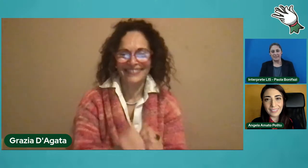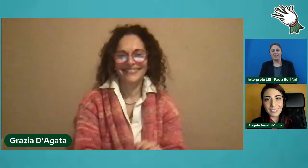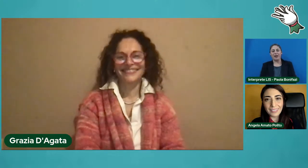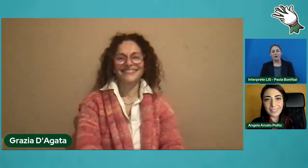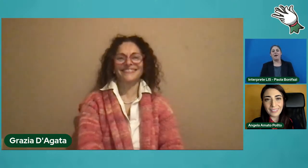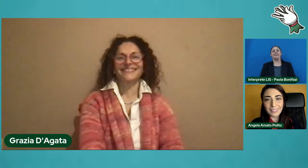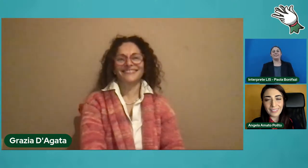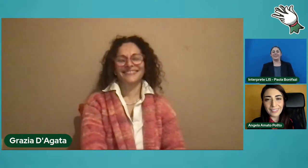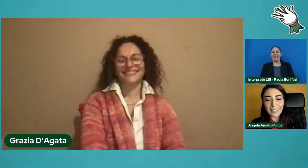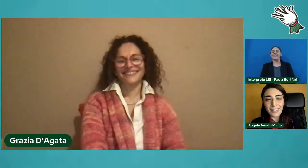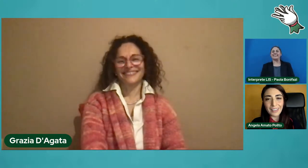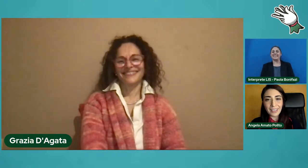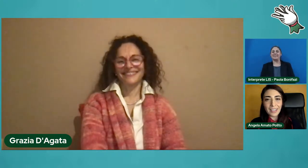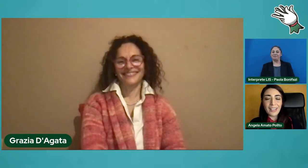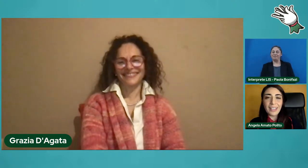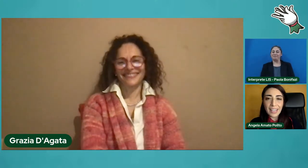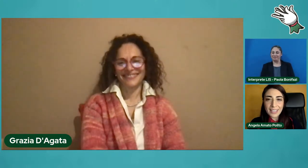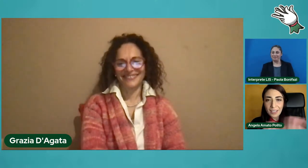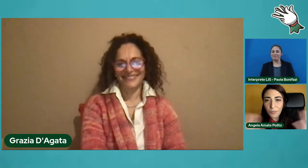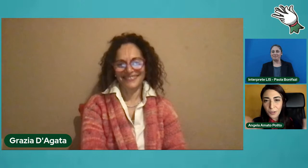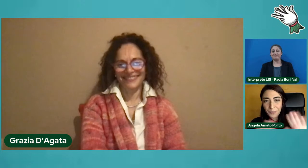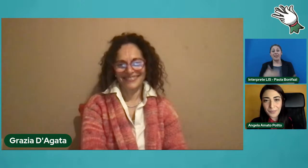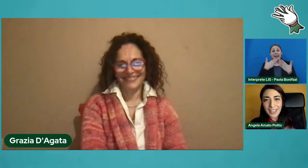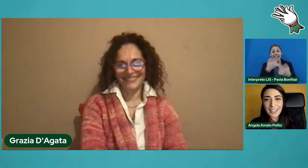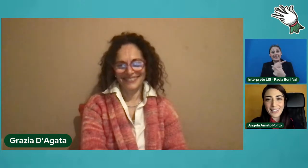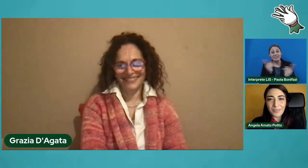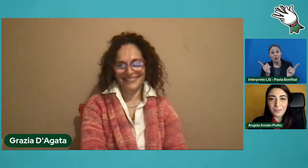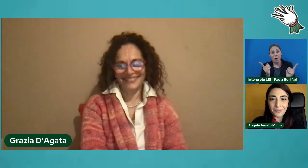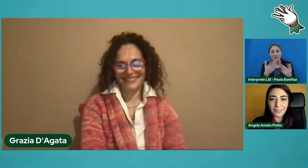mi raccomando, grazie. Grazie a voi, grazie.